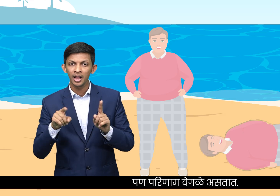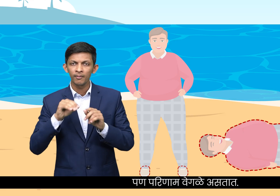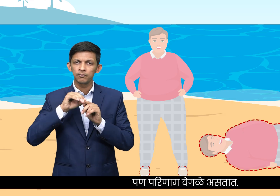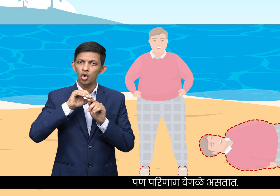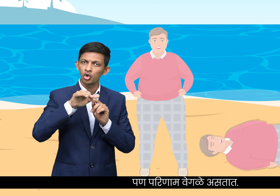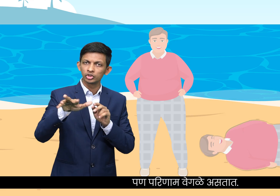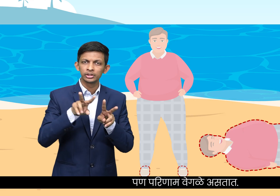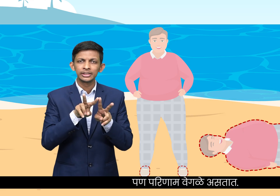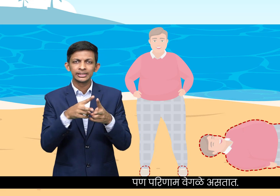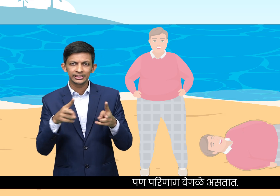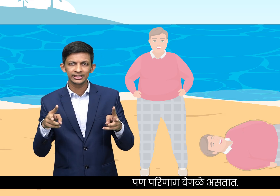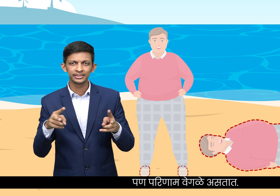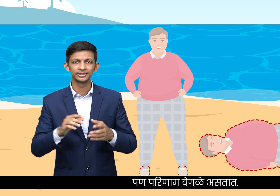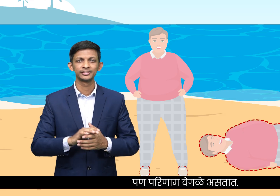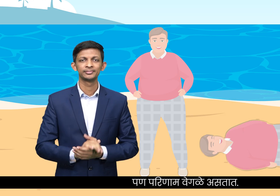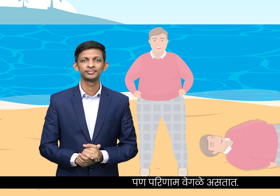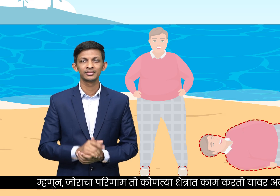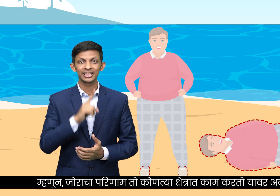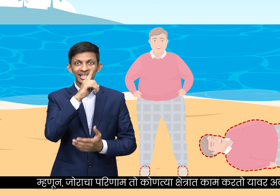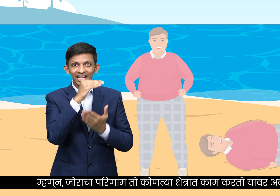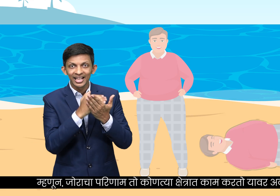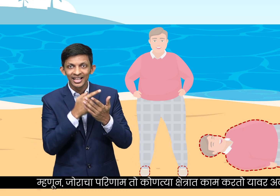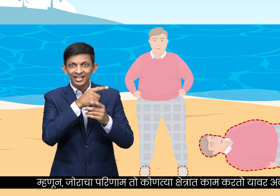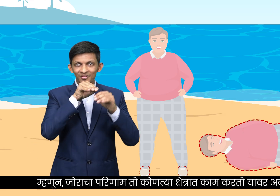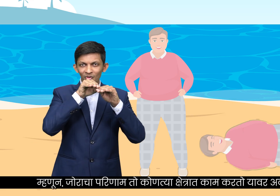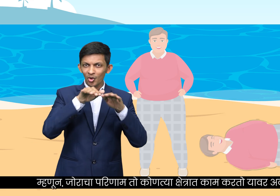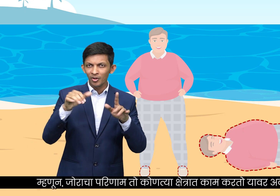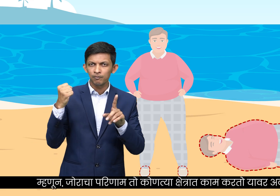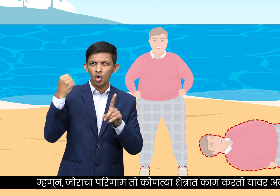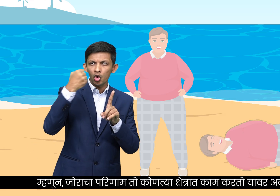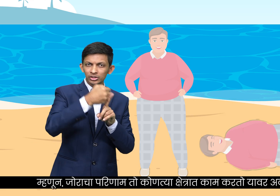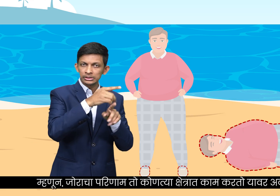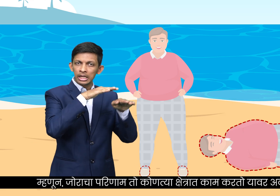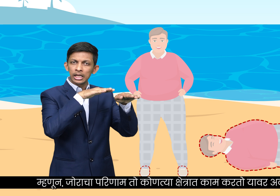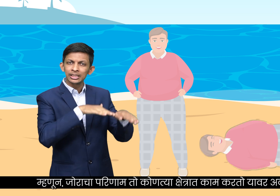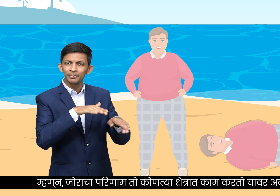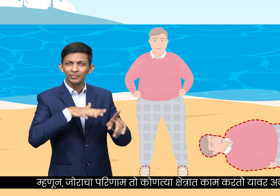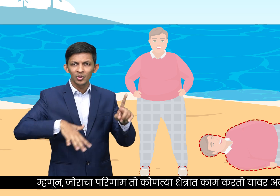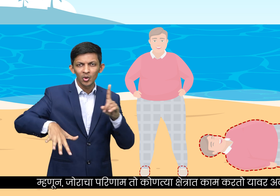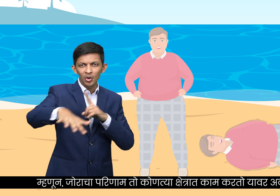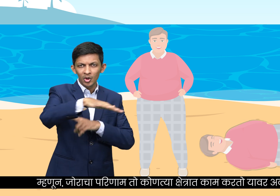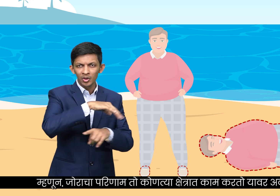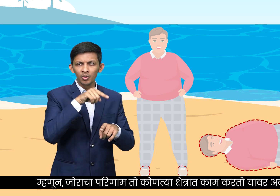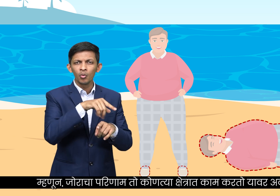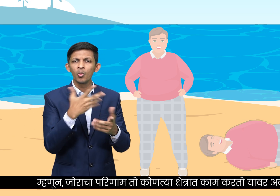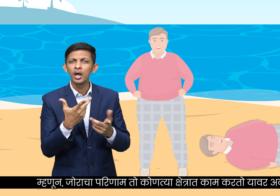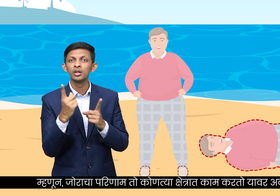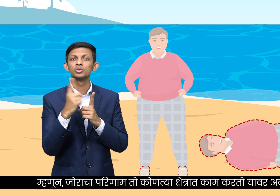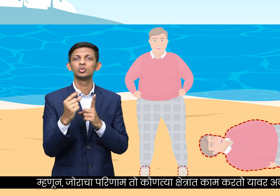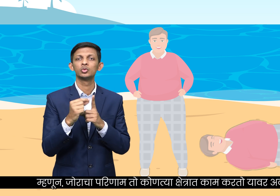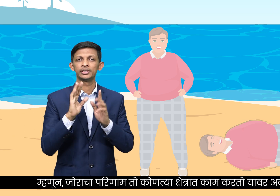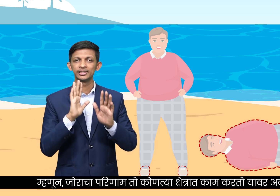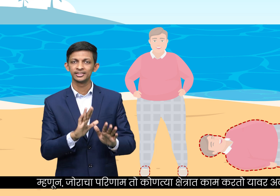पण परिणाम हे वेगळे असतात. म्हणून जोराचा परिणाम तो कोणत्या क्षेत्राच्या काम